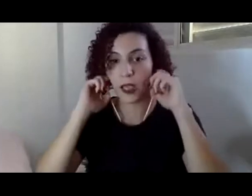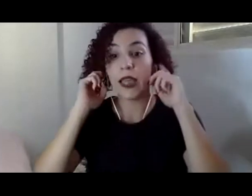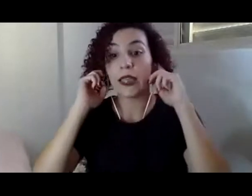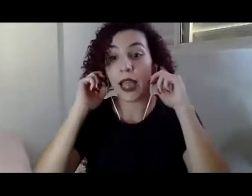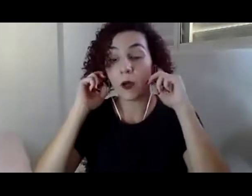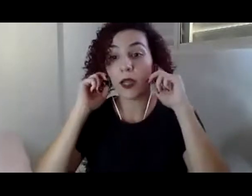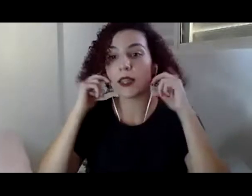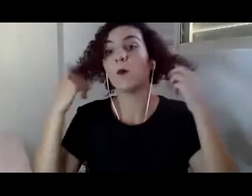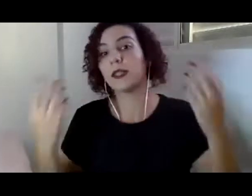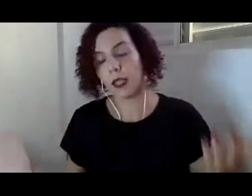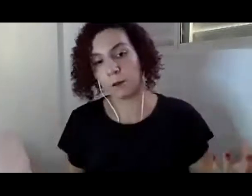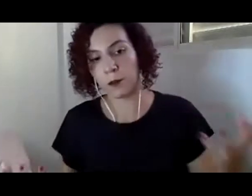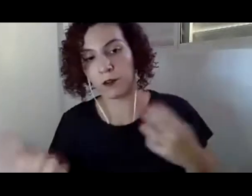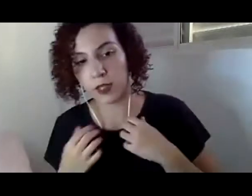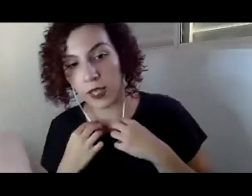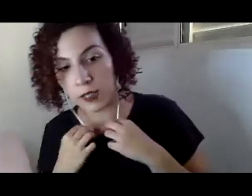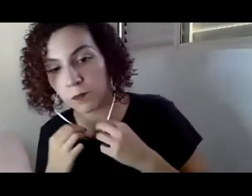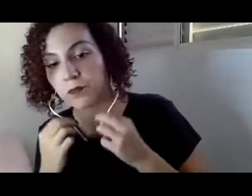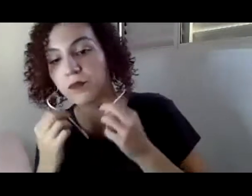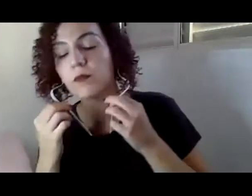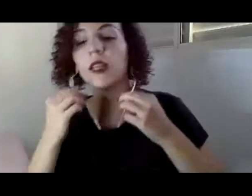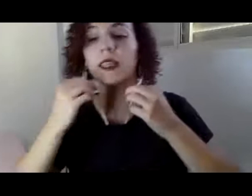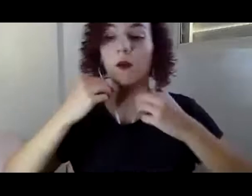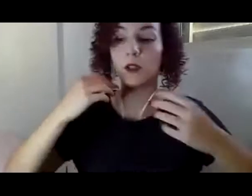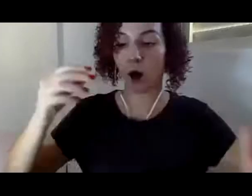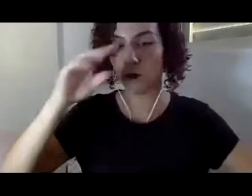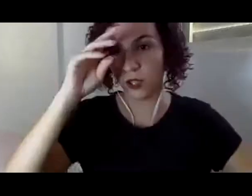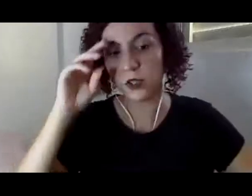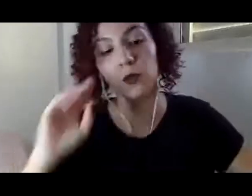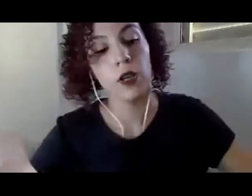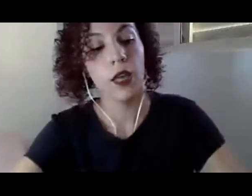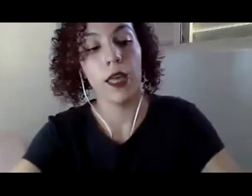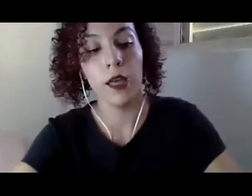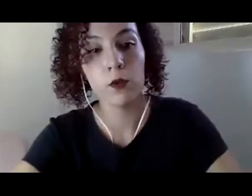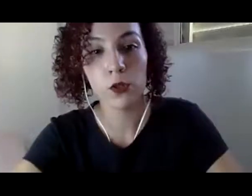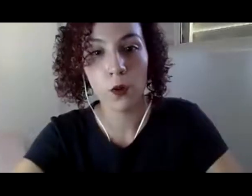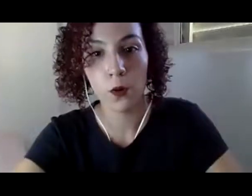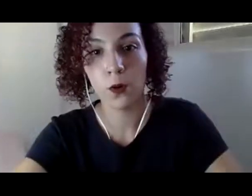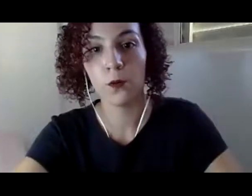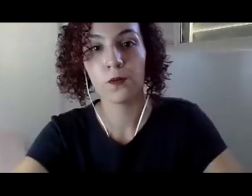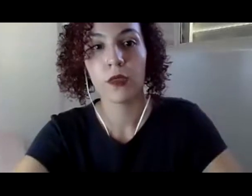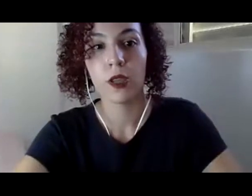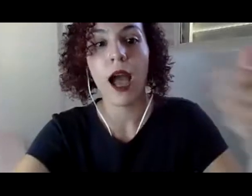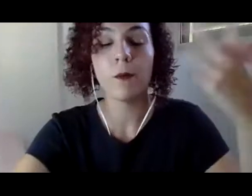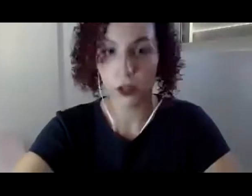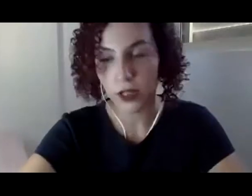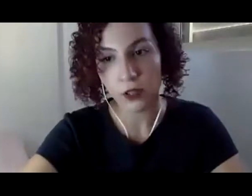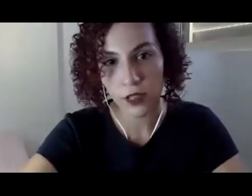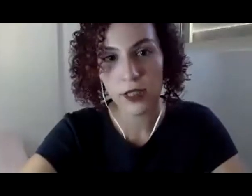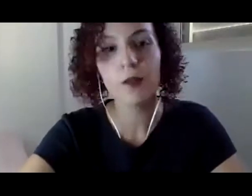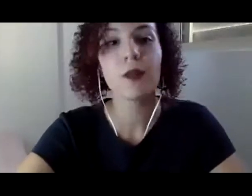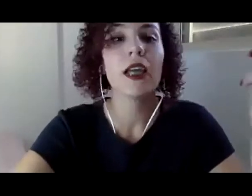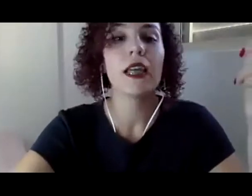possível. E aí eu queria dar um exemplo para vocês, que é mostrar um vídeo. Eu sou amante